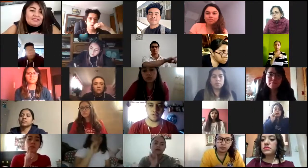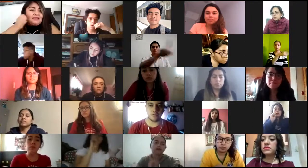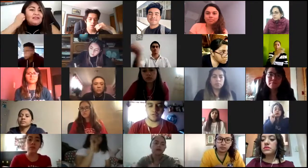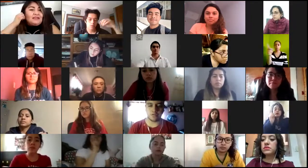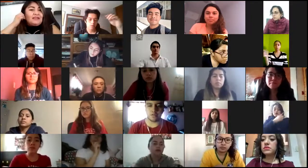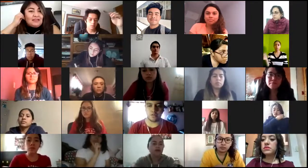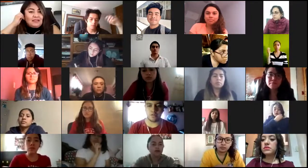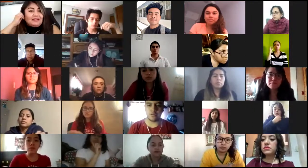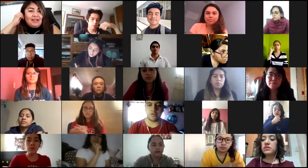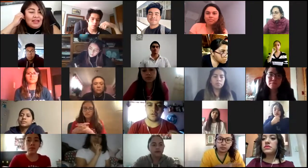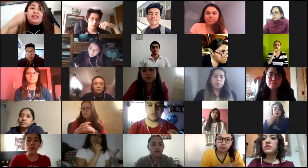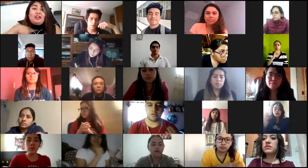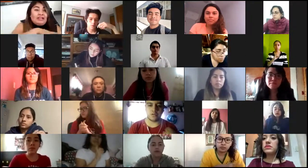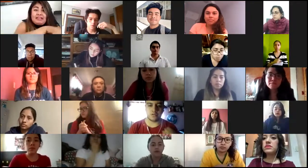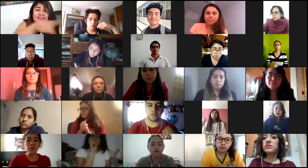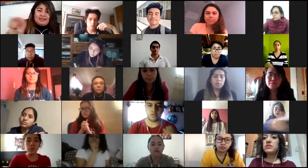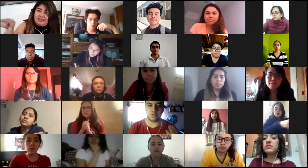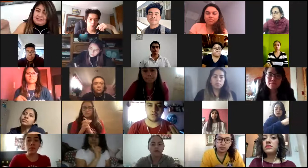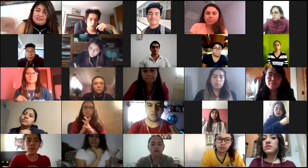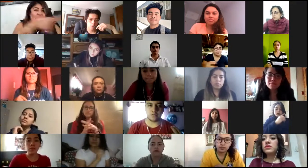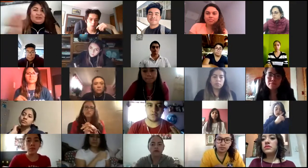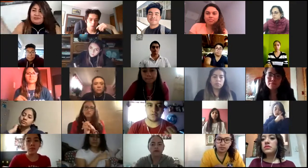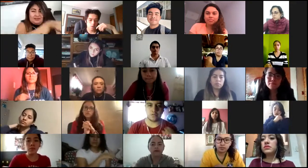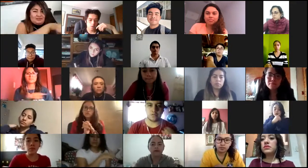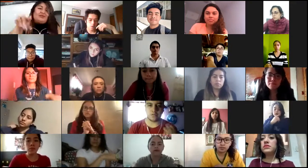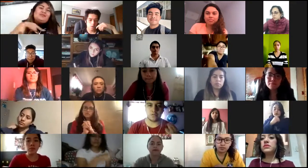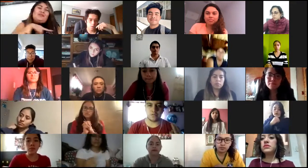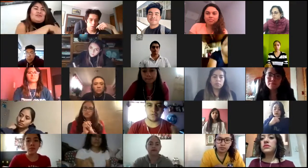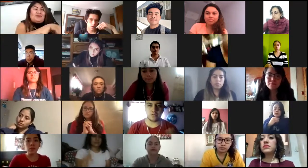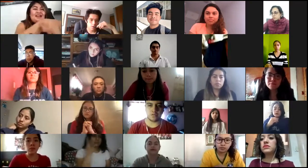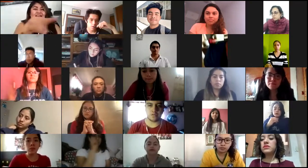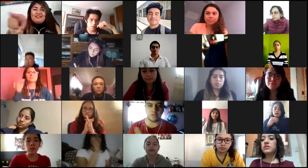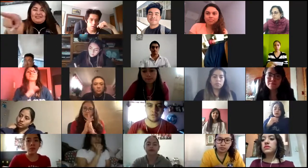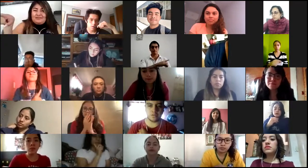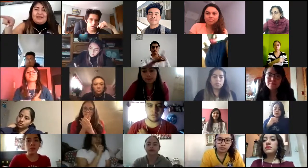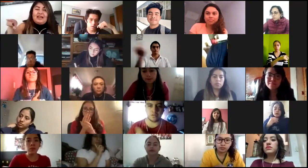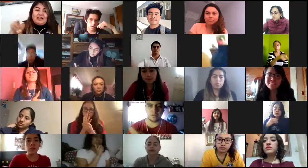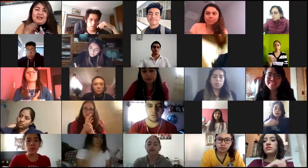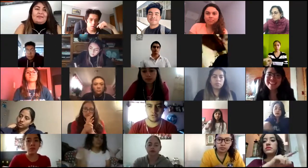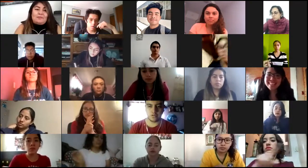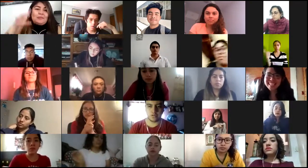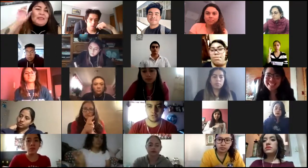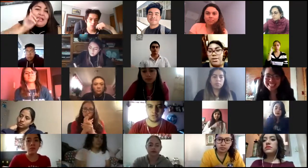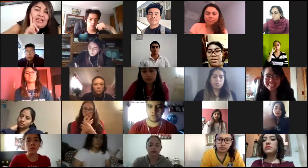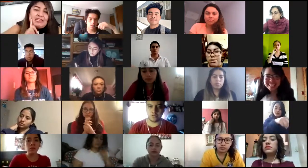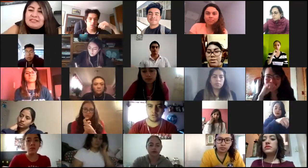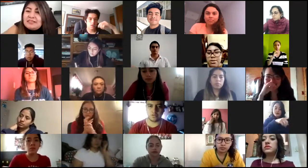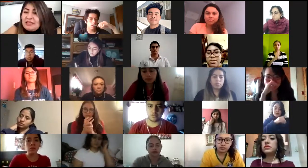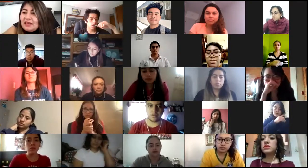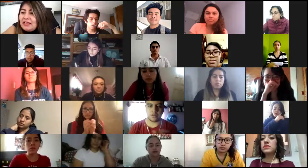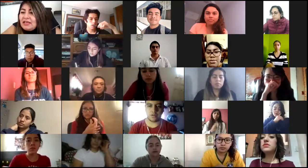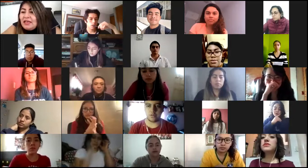Ellas. Ajá. No regresa, ¿eh? Así como que todos, todos, no. Solo uno. Ajá.